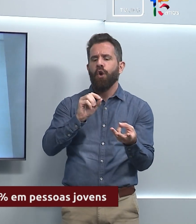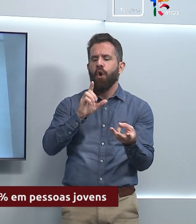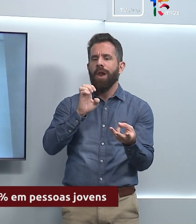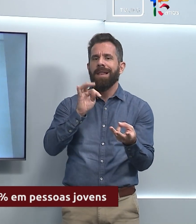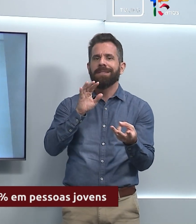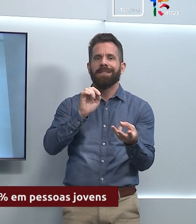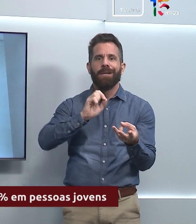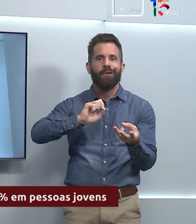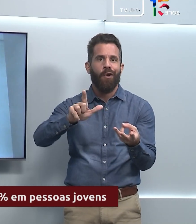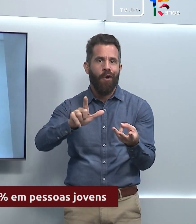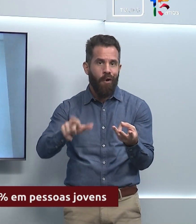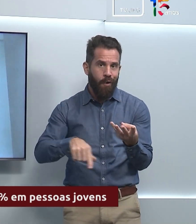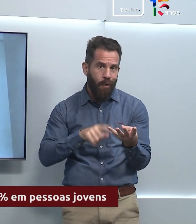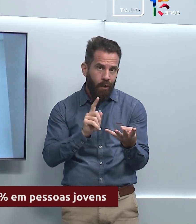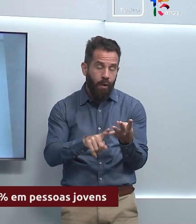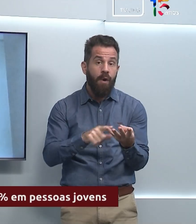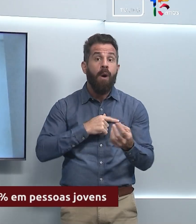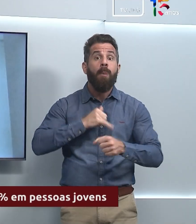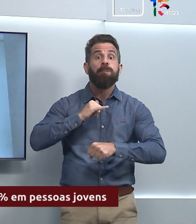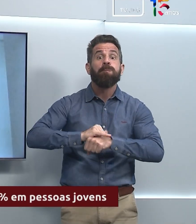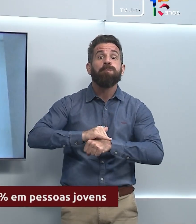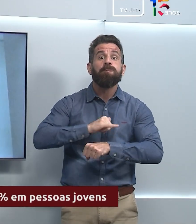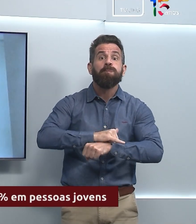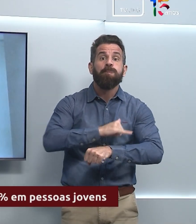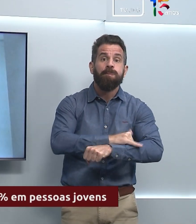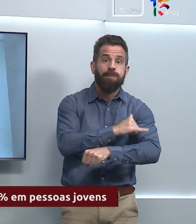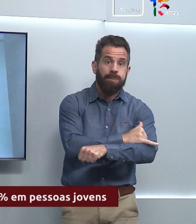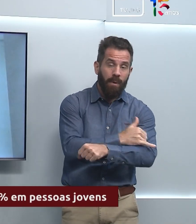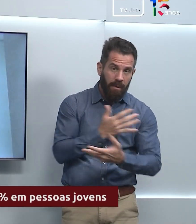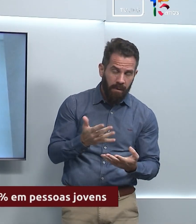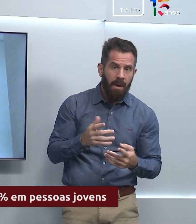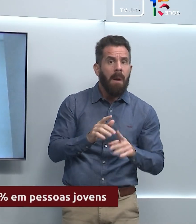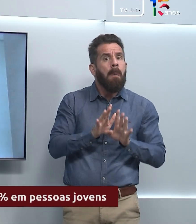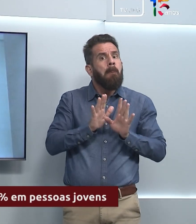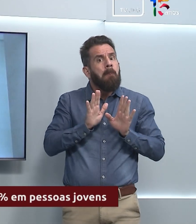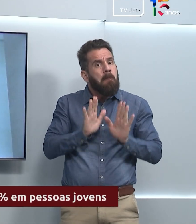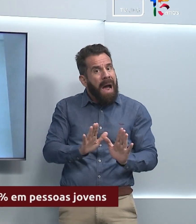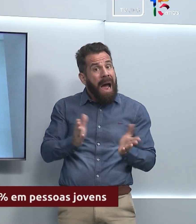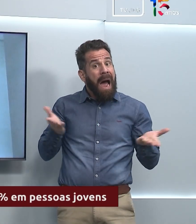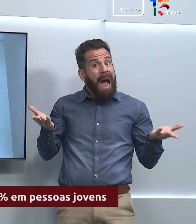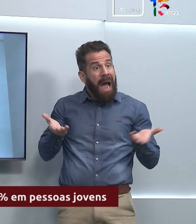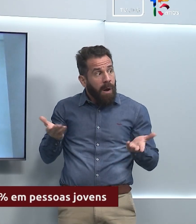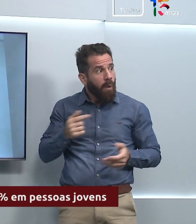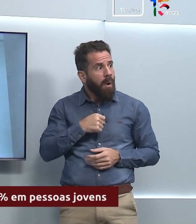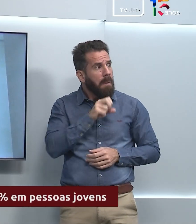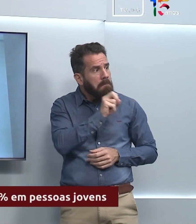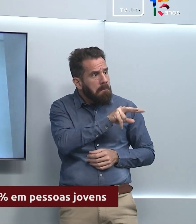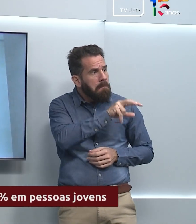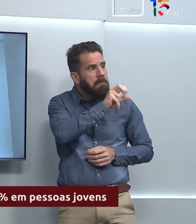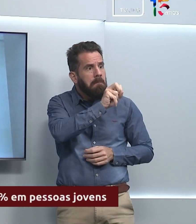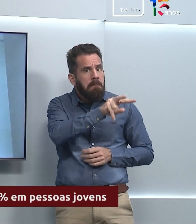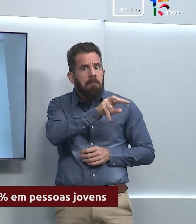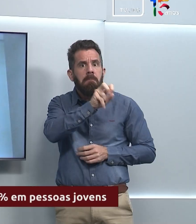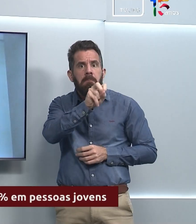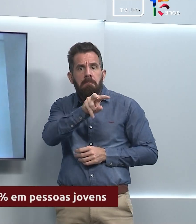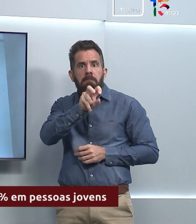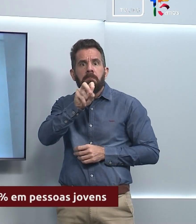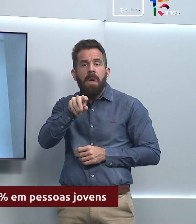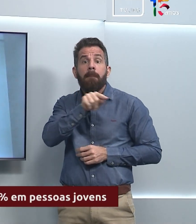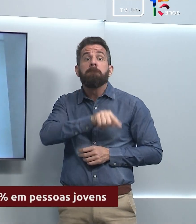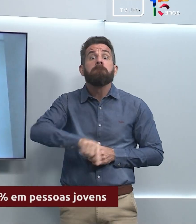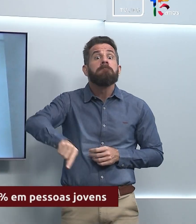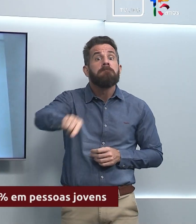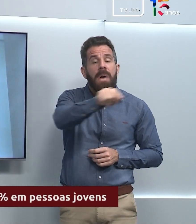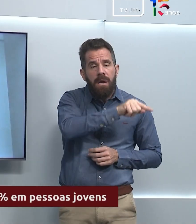No entanto, o que a gente tem visto com as mudanças de estilo de vida, que a gente vem apresentando ultimamente, as